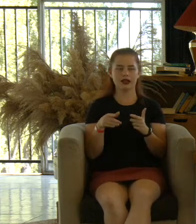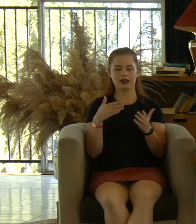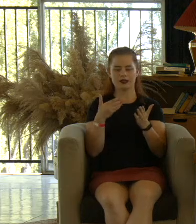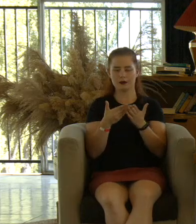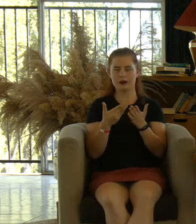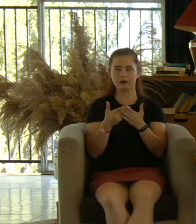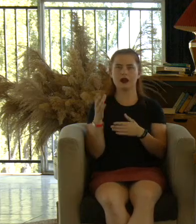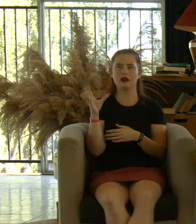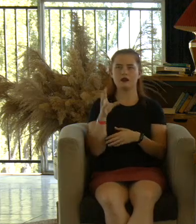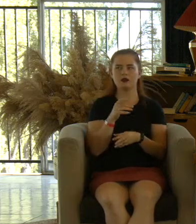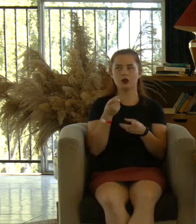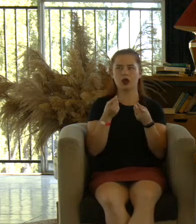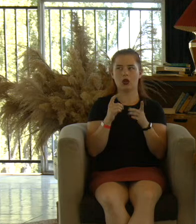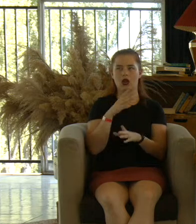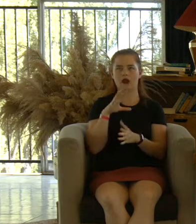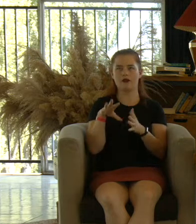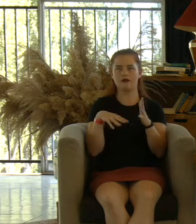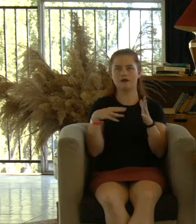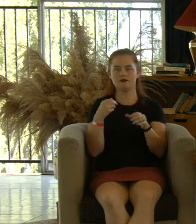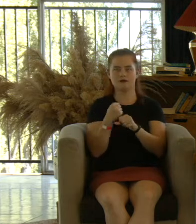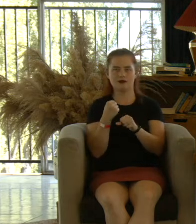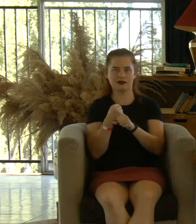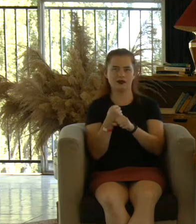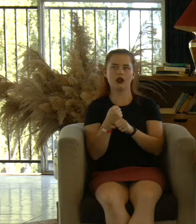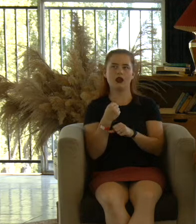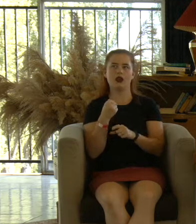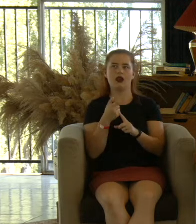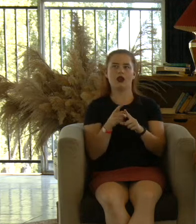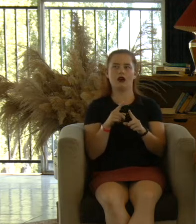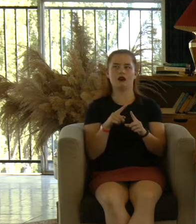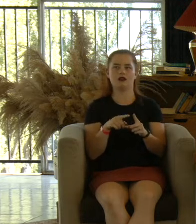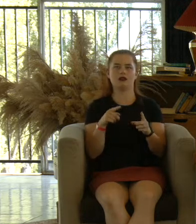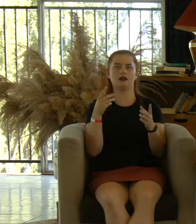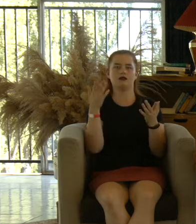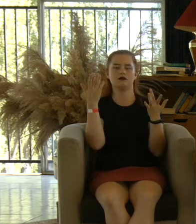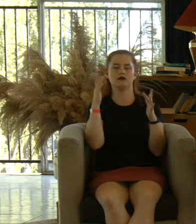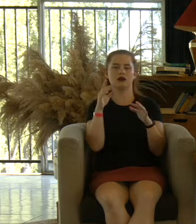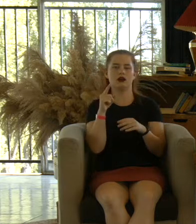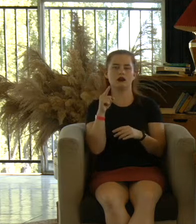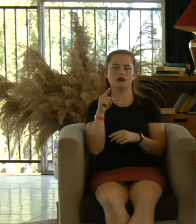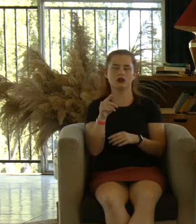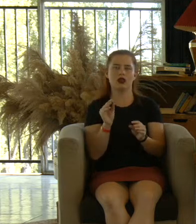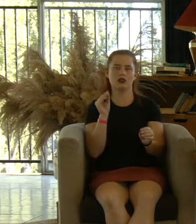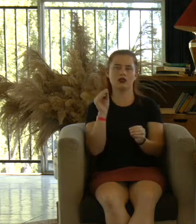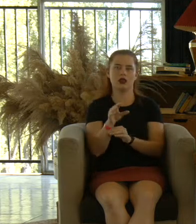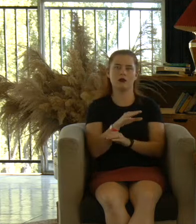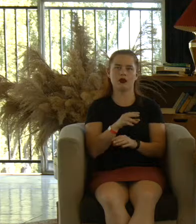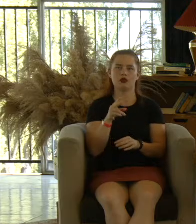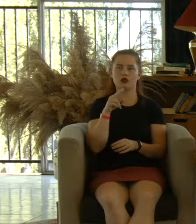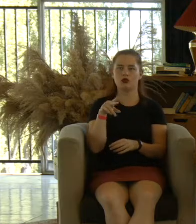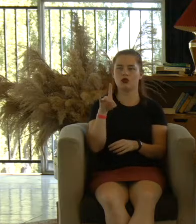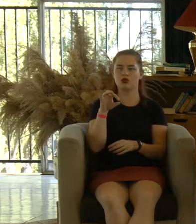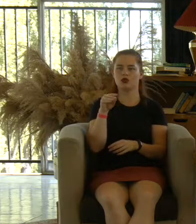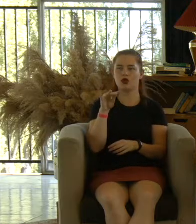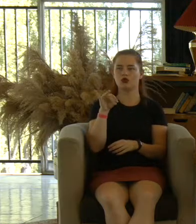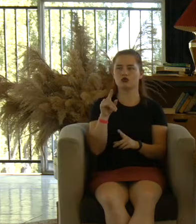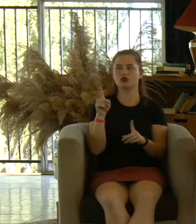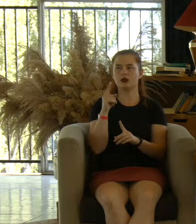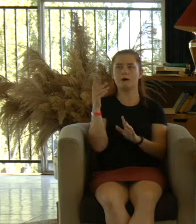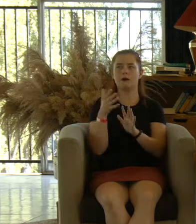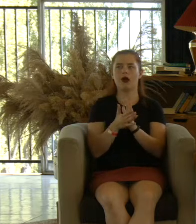все натуральное виноделие, оно использует спонтанное брожение. Туда не добавляют культурные дрожжи для того, чтобы понять, какой будет